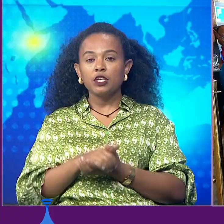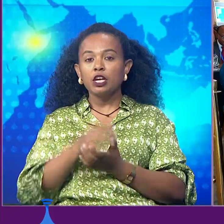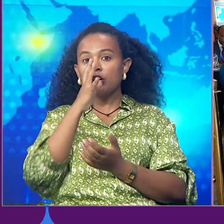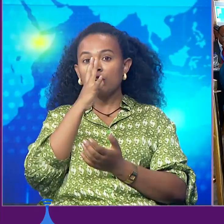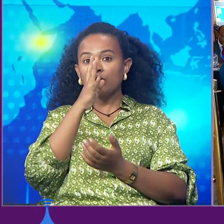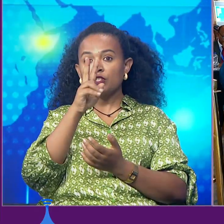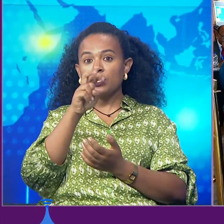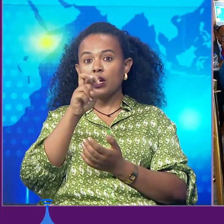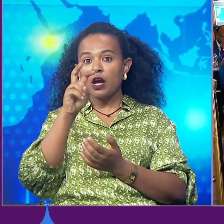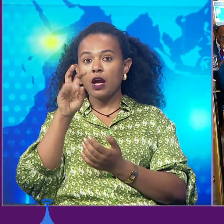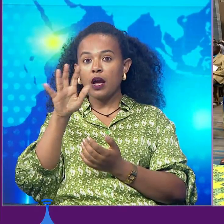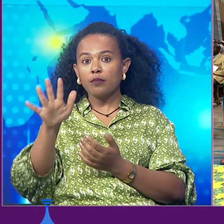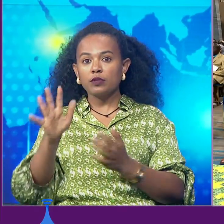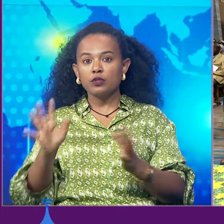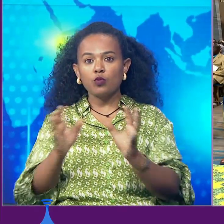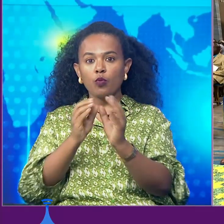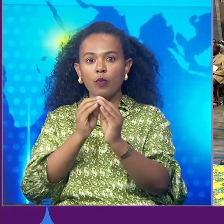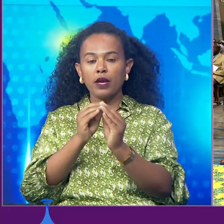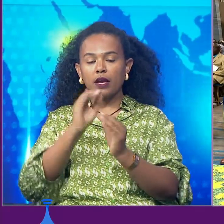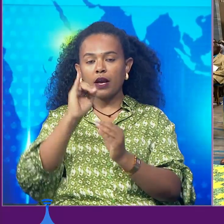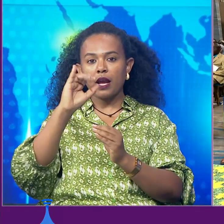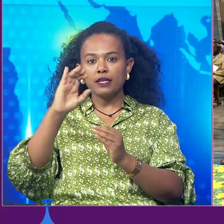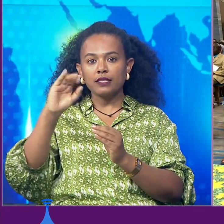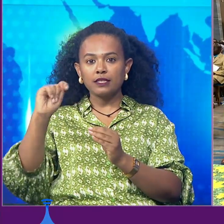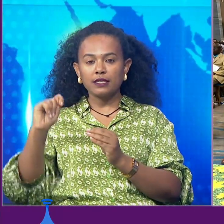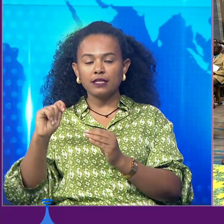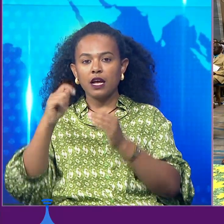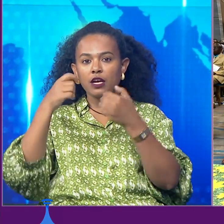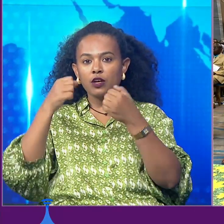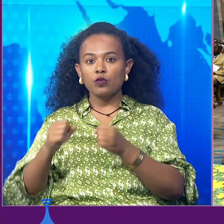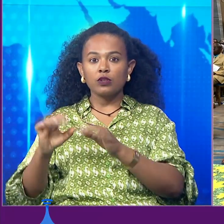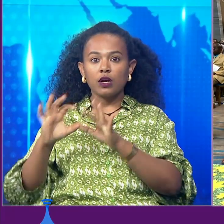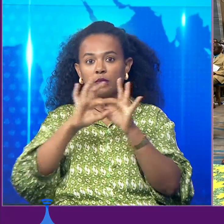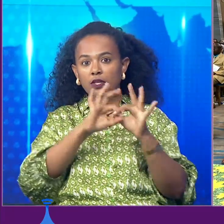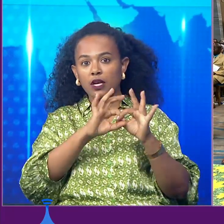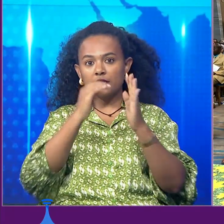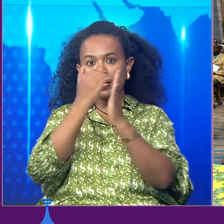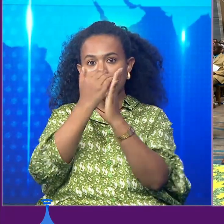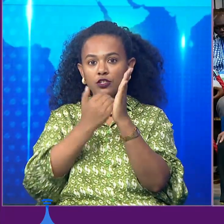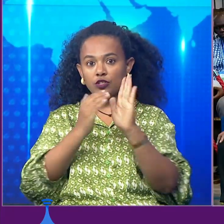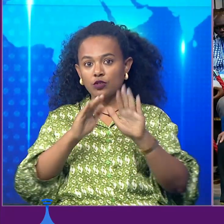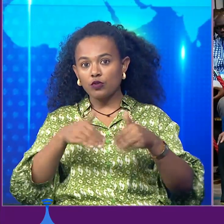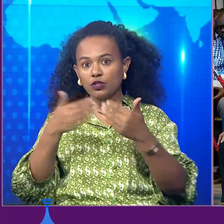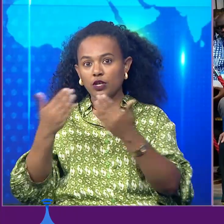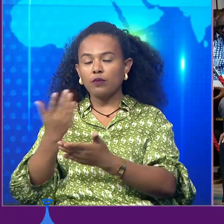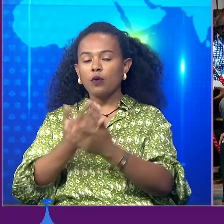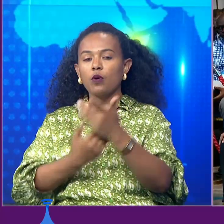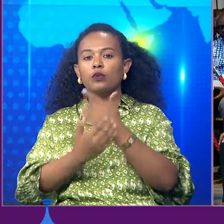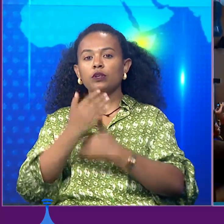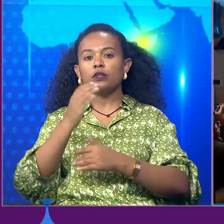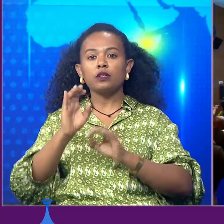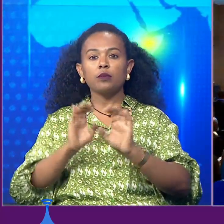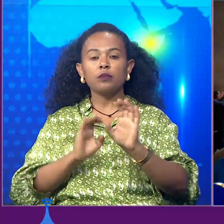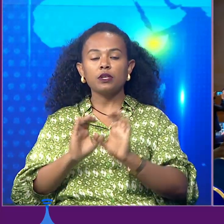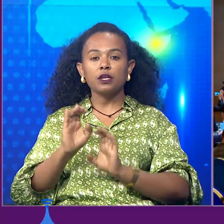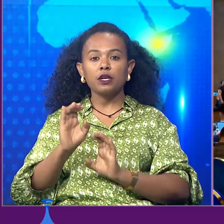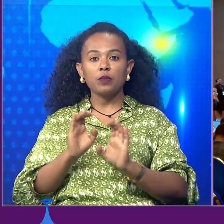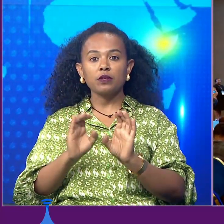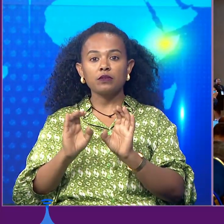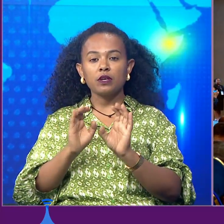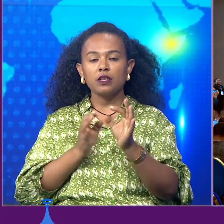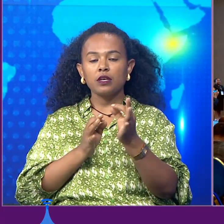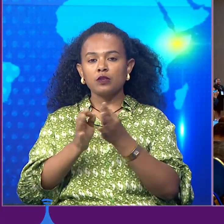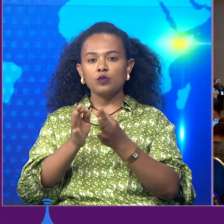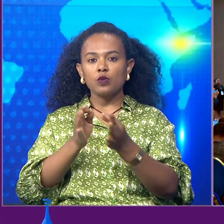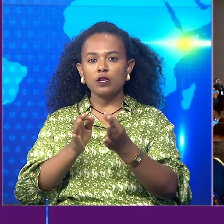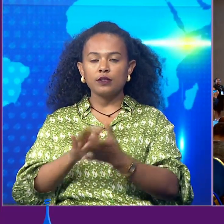ኢኖቬሽን 2025 ጉባኤ ከአይሲቲና ክህሎት ጋር በተያያዘ አጀንዳዎች ቀርበው ውይይት እንደሚደረግበት